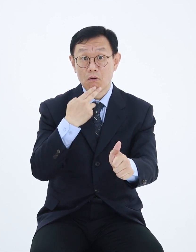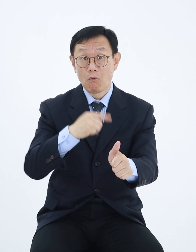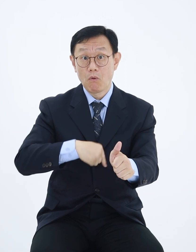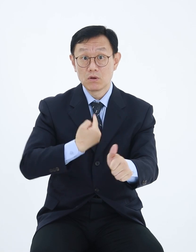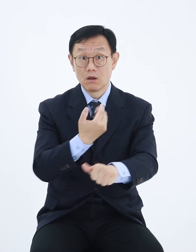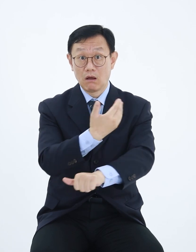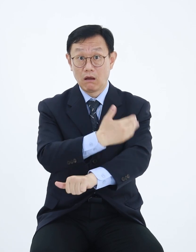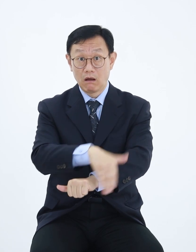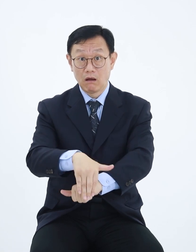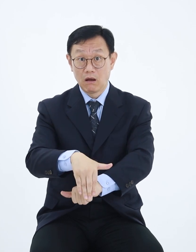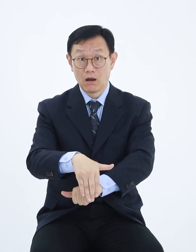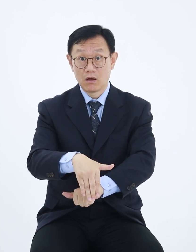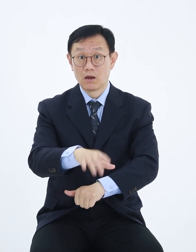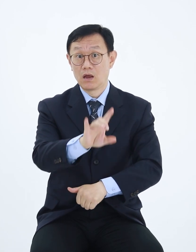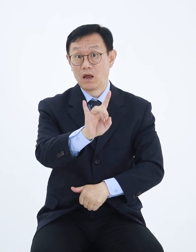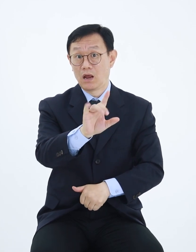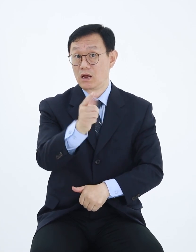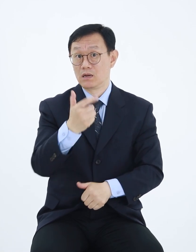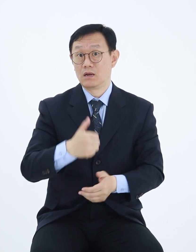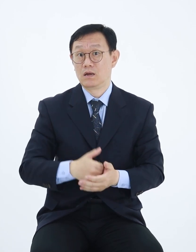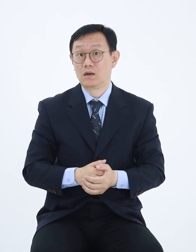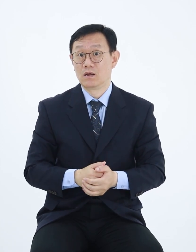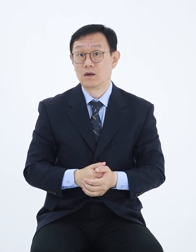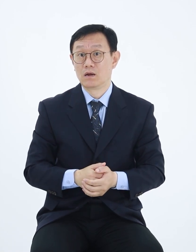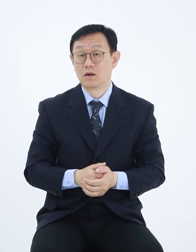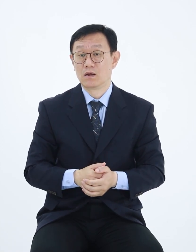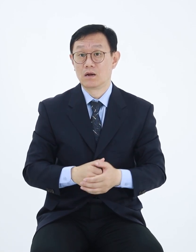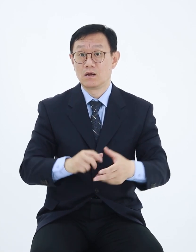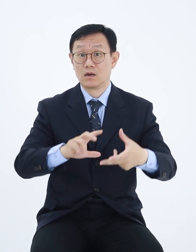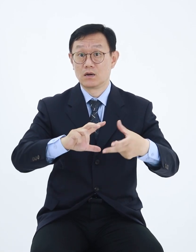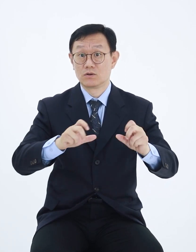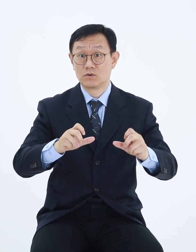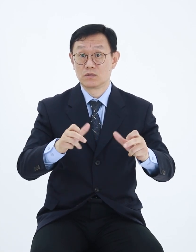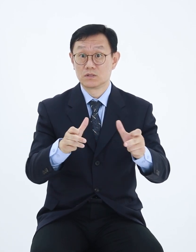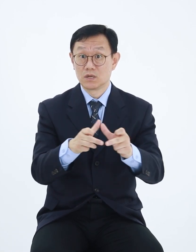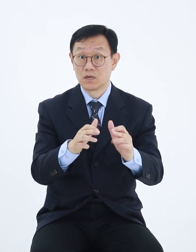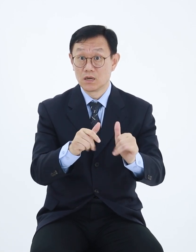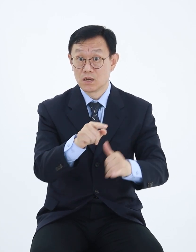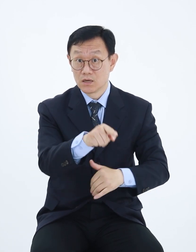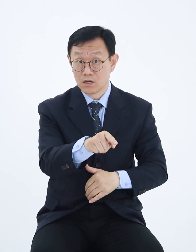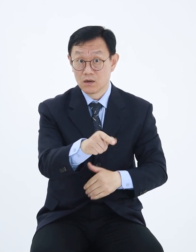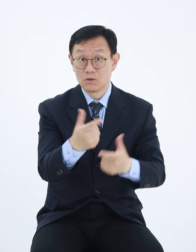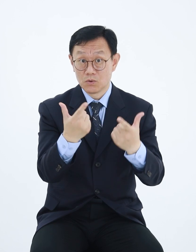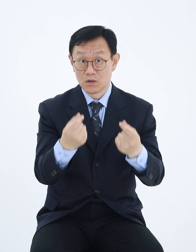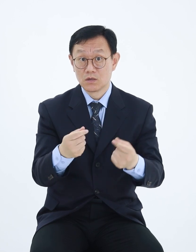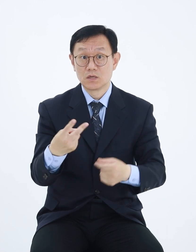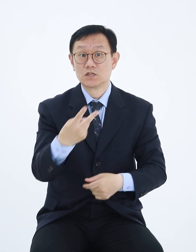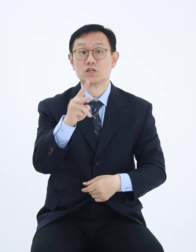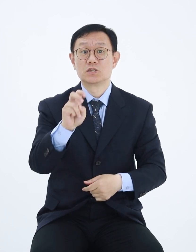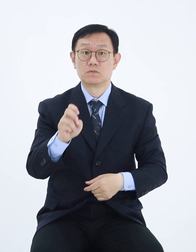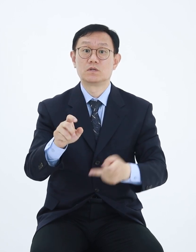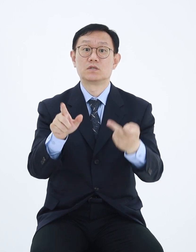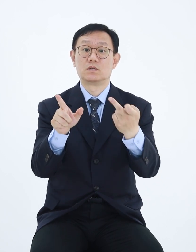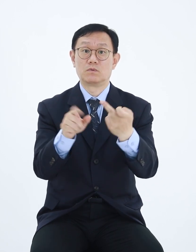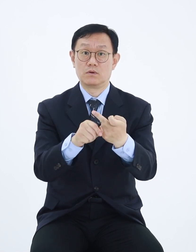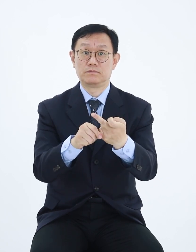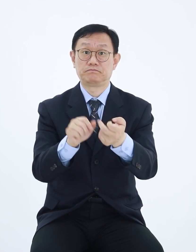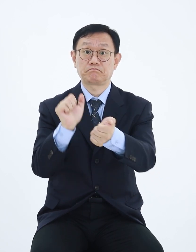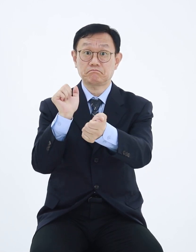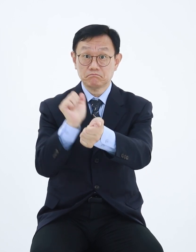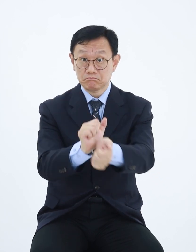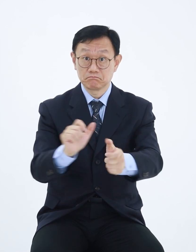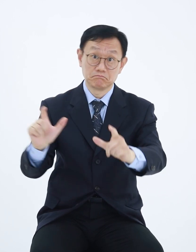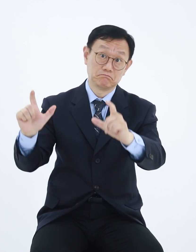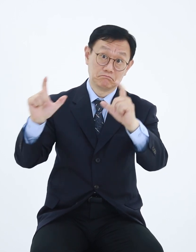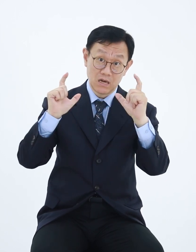방치된 것은 이번이 처음이 아닙니다. 중증 근육장애인인 J씨 역시 2020년 12월 코로나19 확진